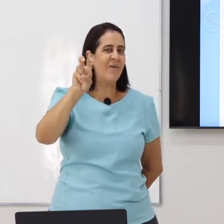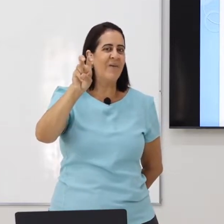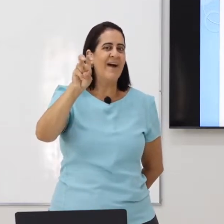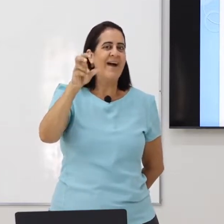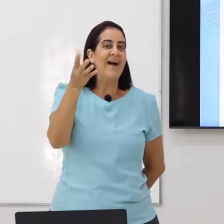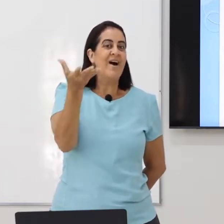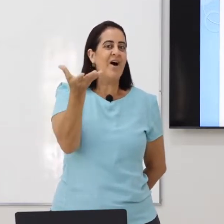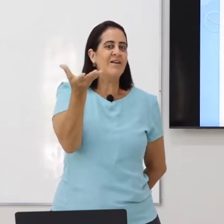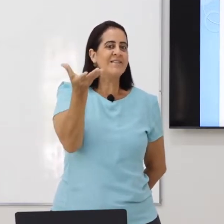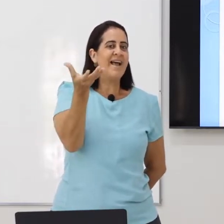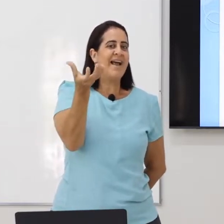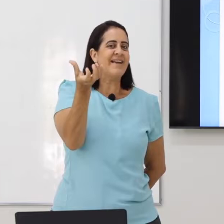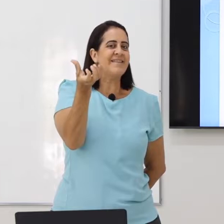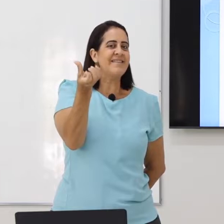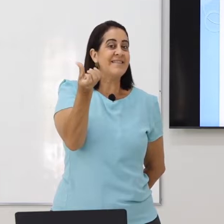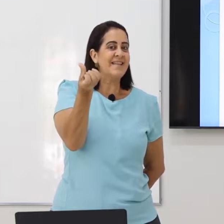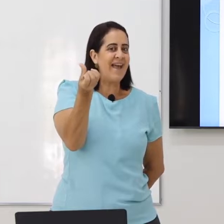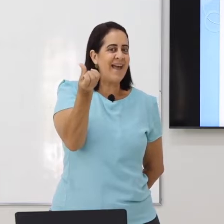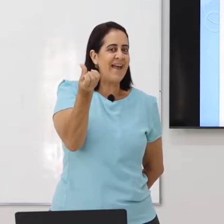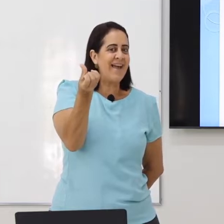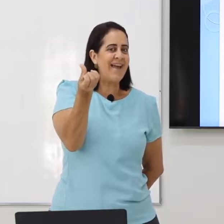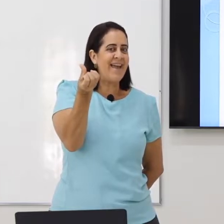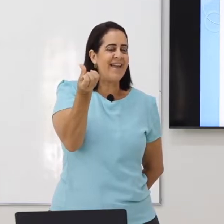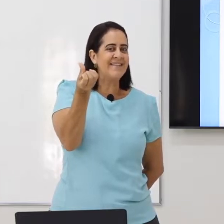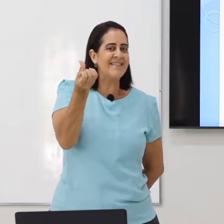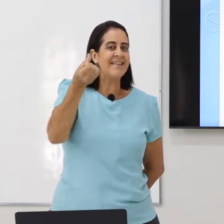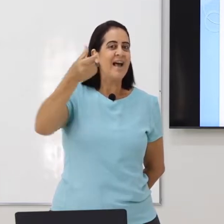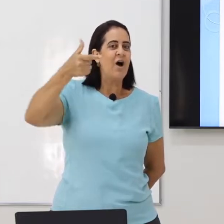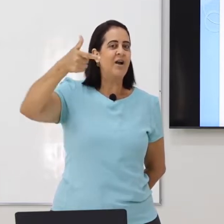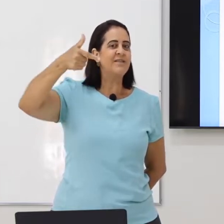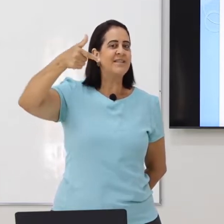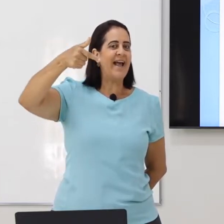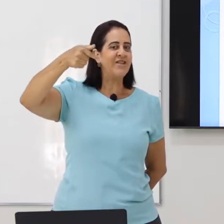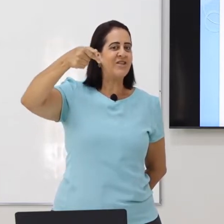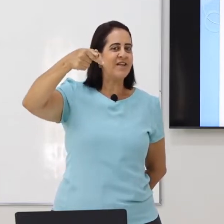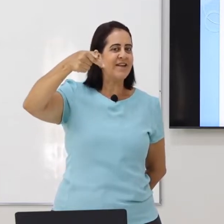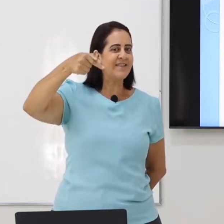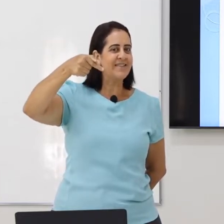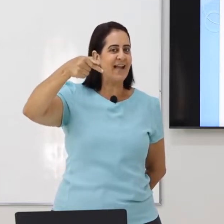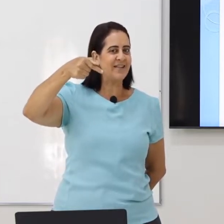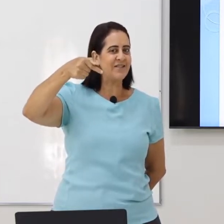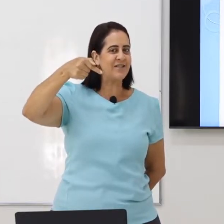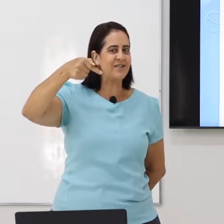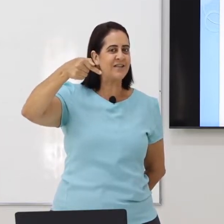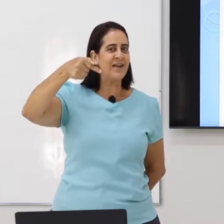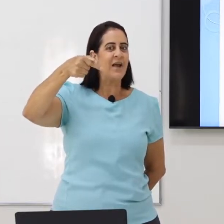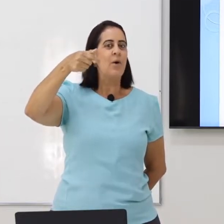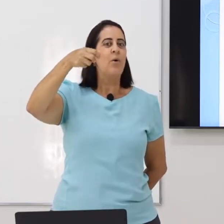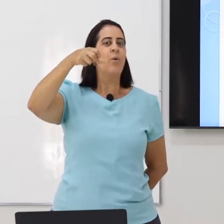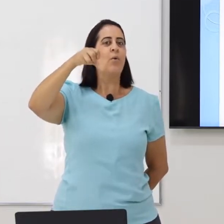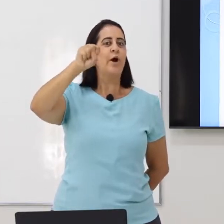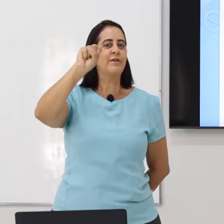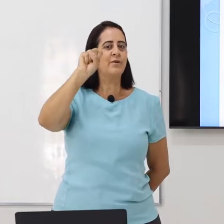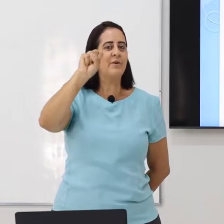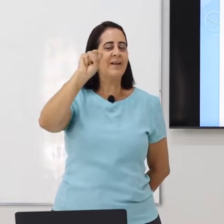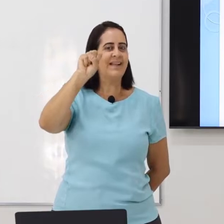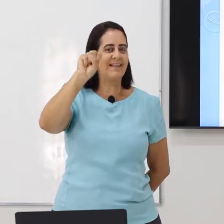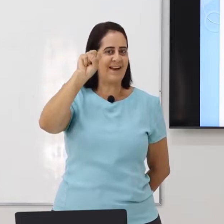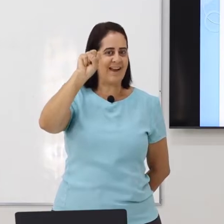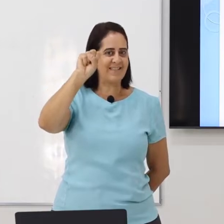5. Olha o 6, 6. Olha o 7, 7. O 8, letra